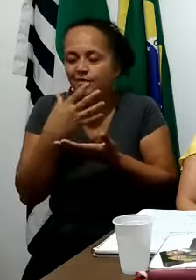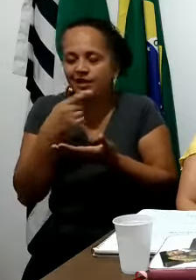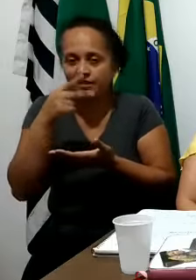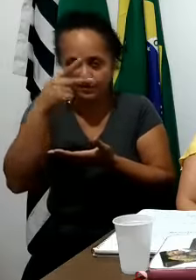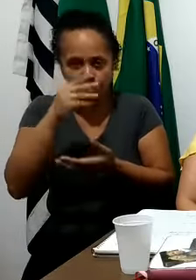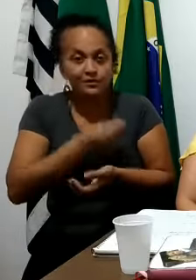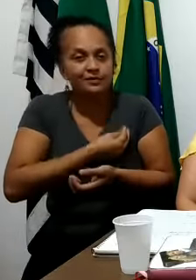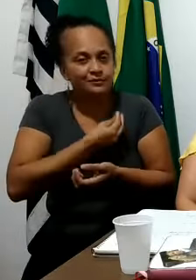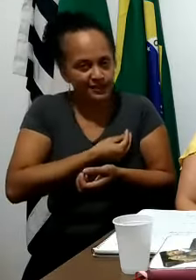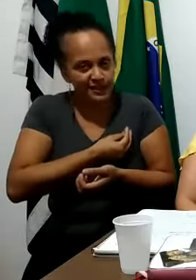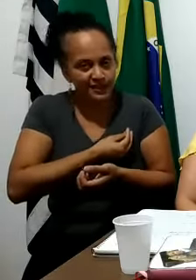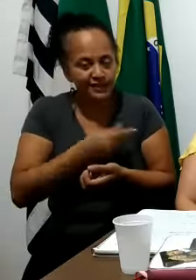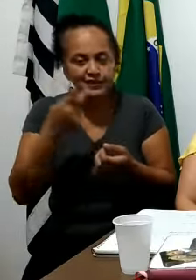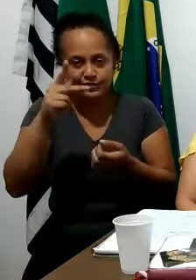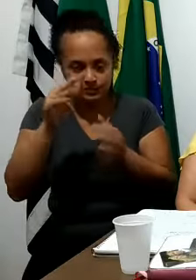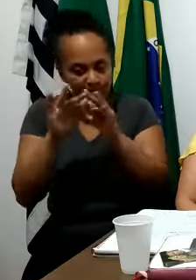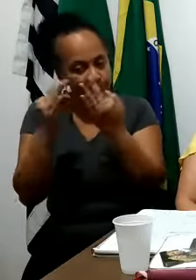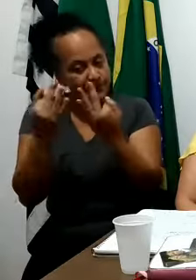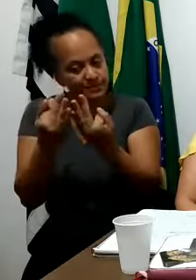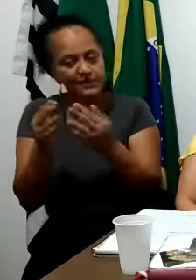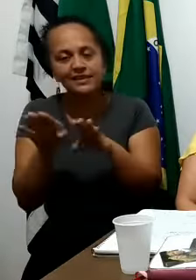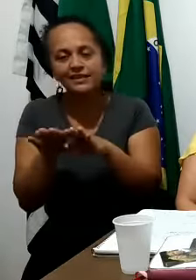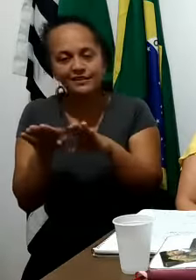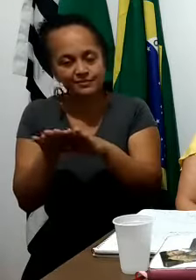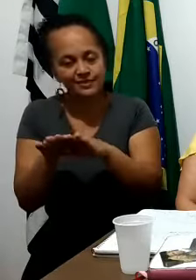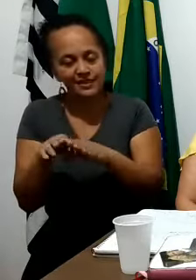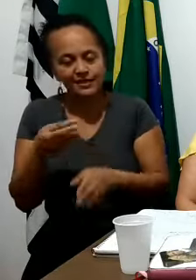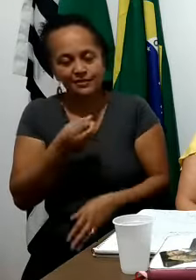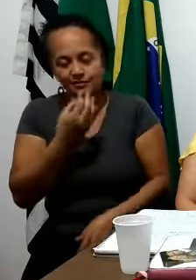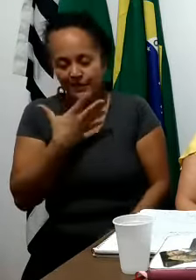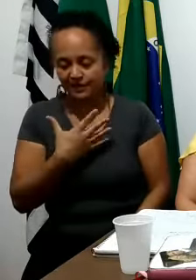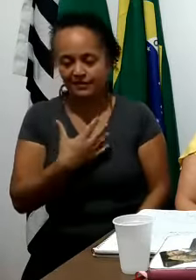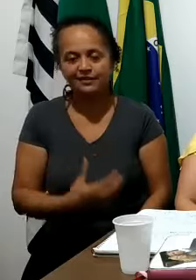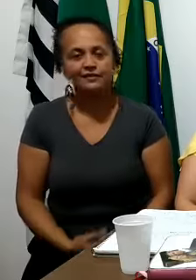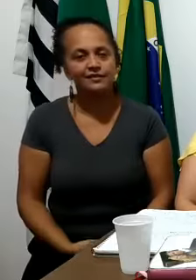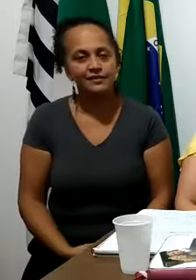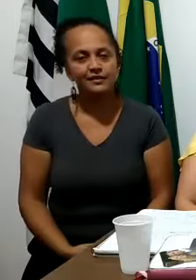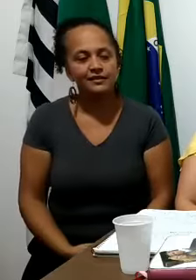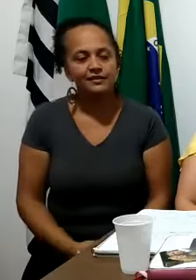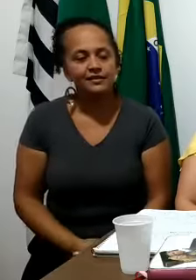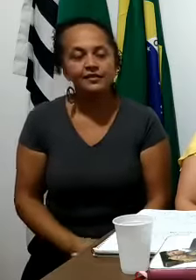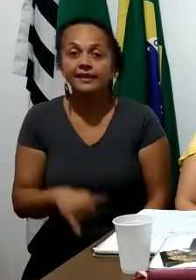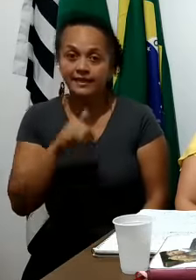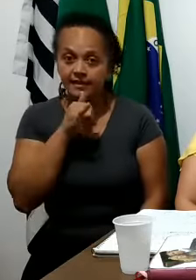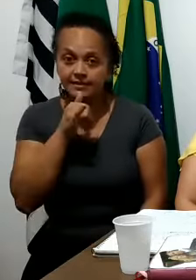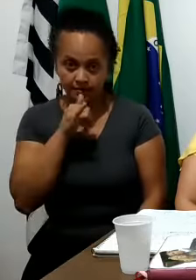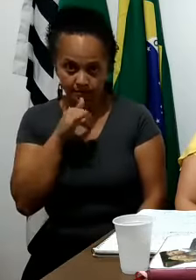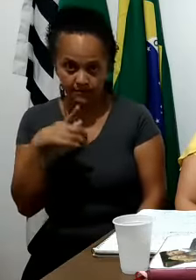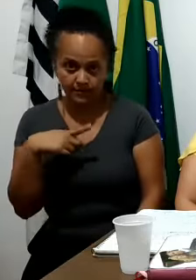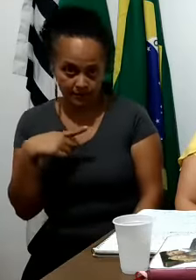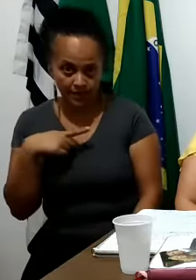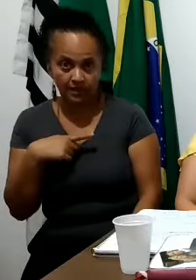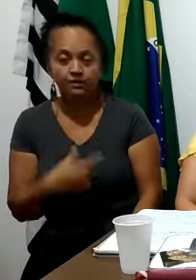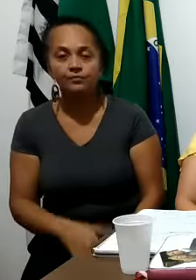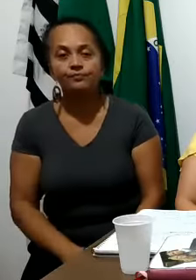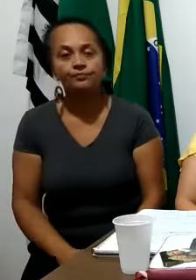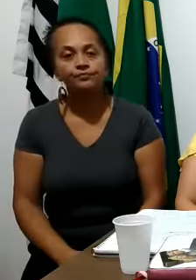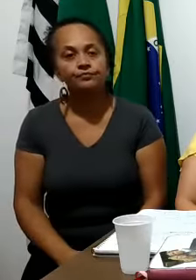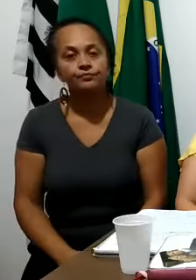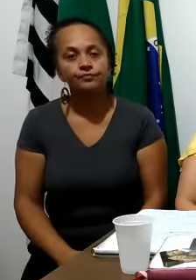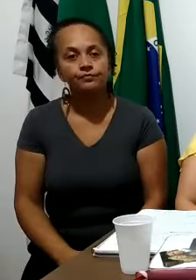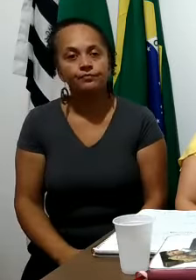É por isso que nós, assim, e como é que essa semente que está... Porque assim, por exemplo, eu tenho... assim, às vezes os filhos